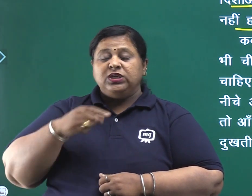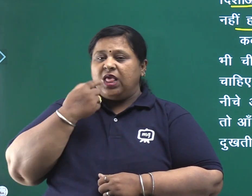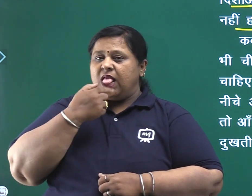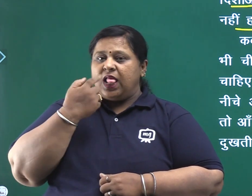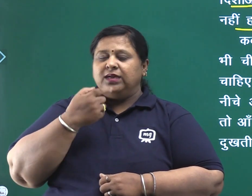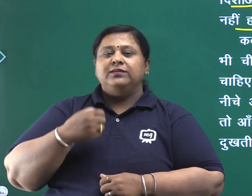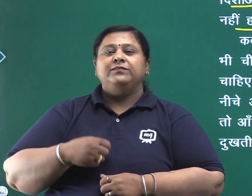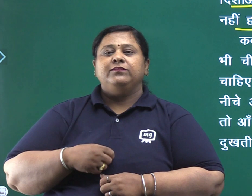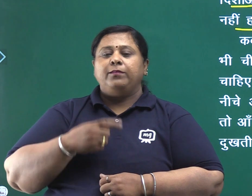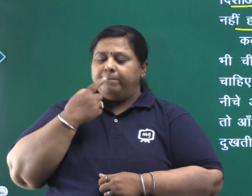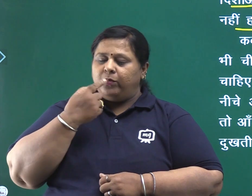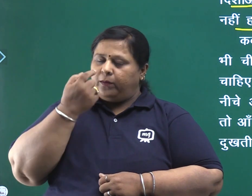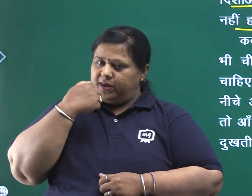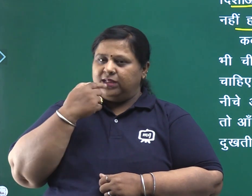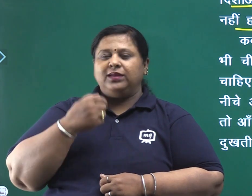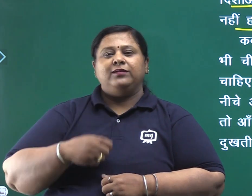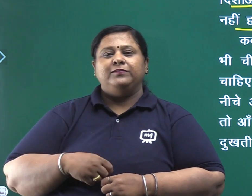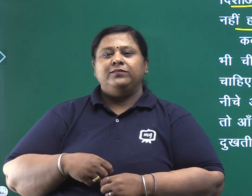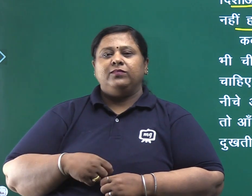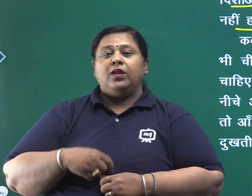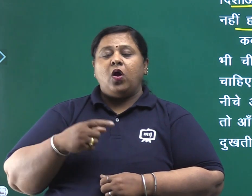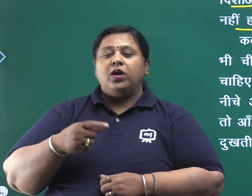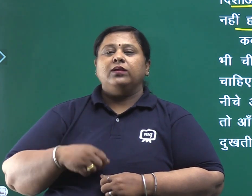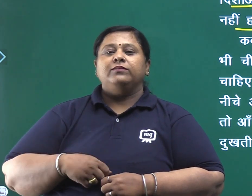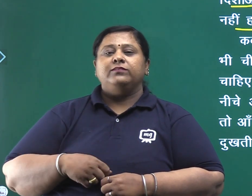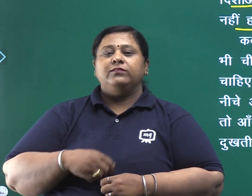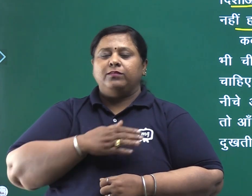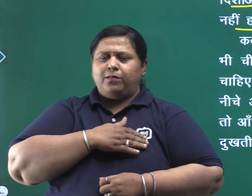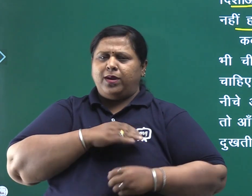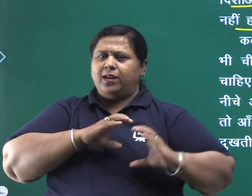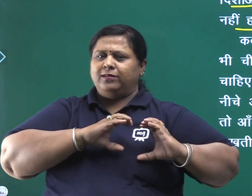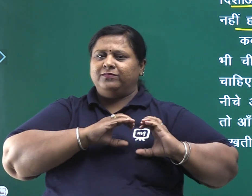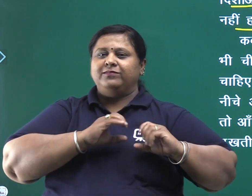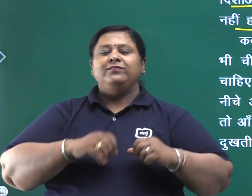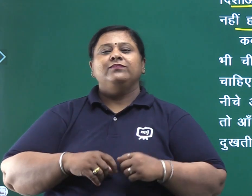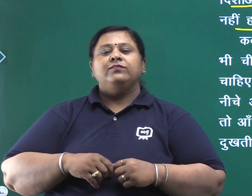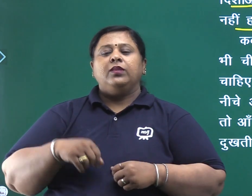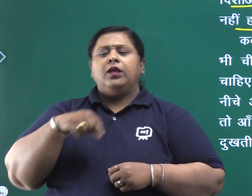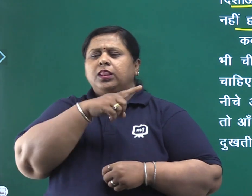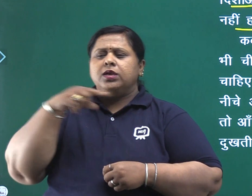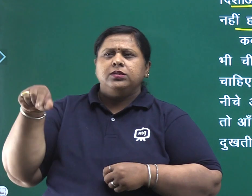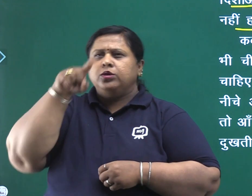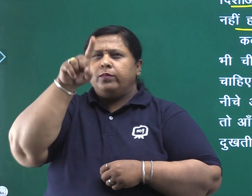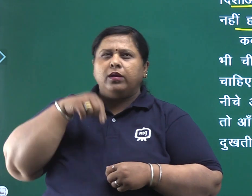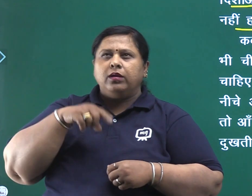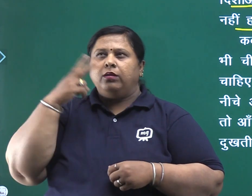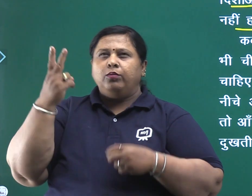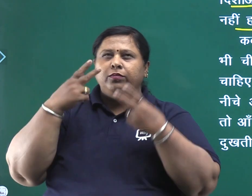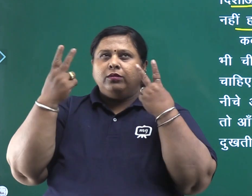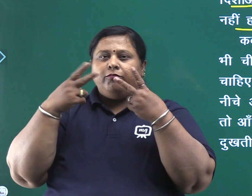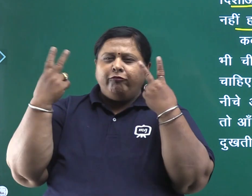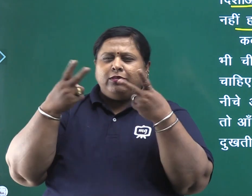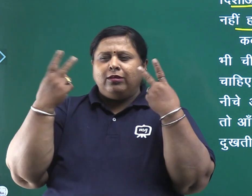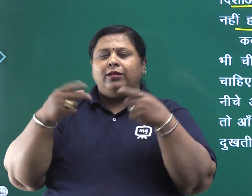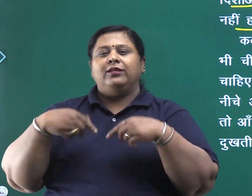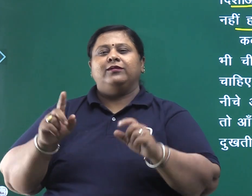जीभ मुख में रहती है और मन 10 दिशाओं में